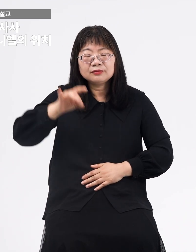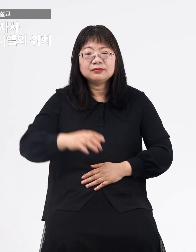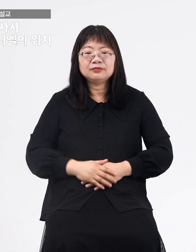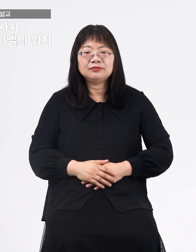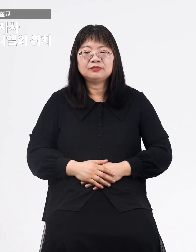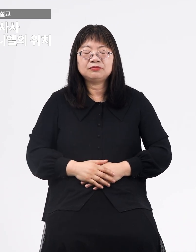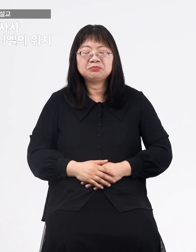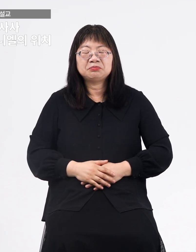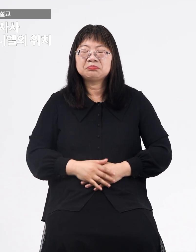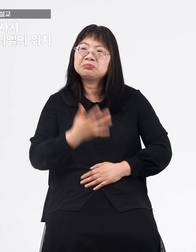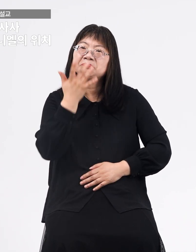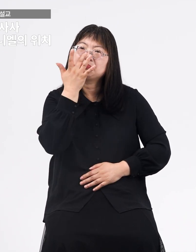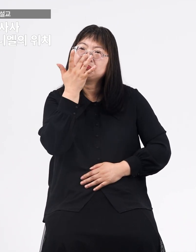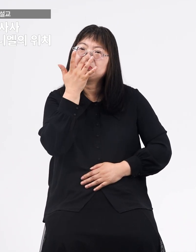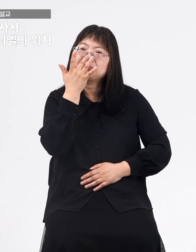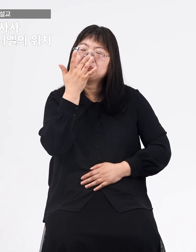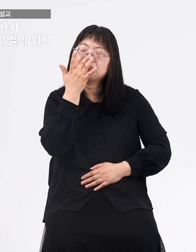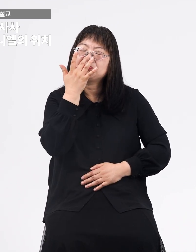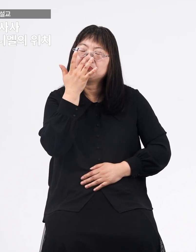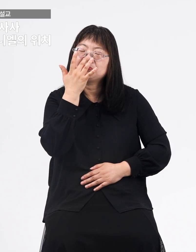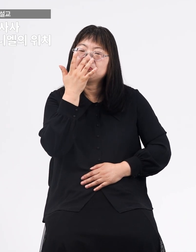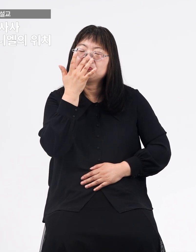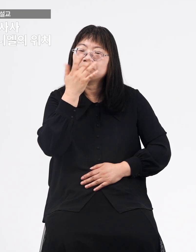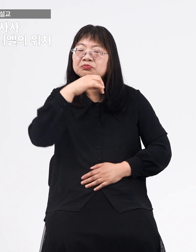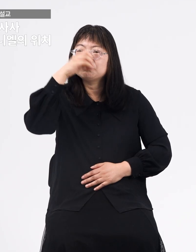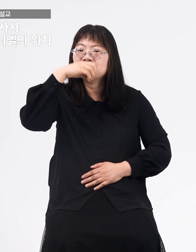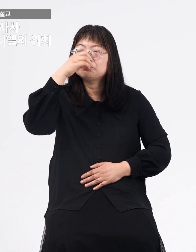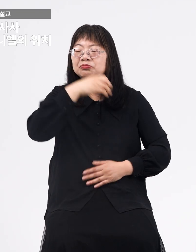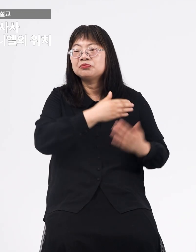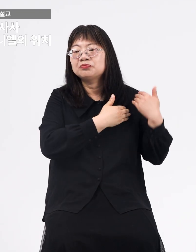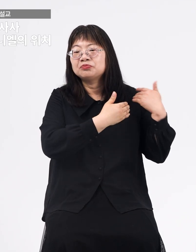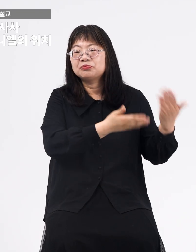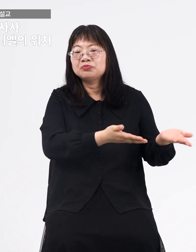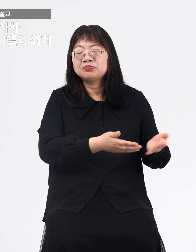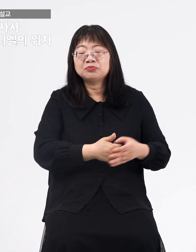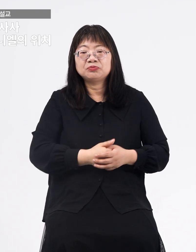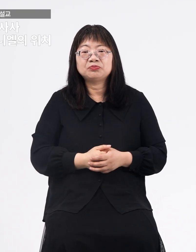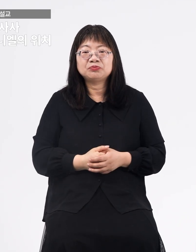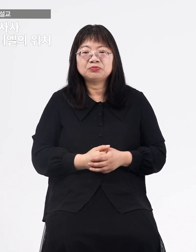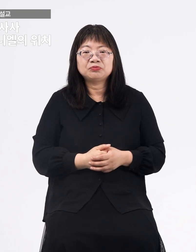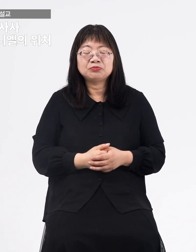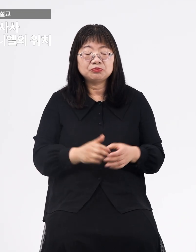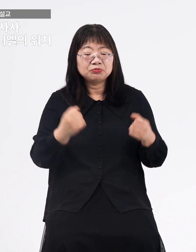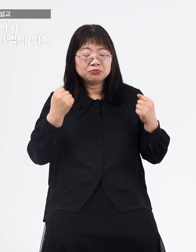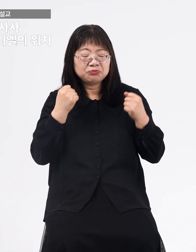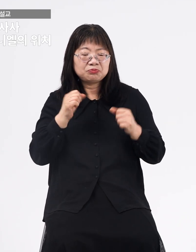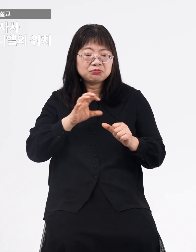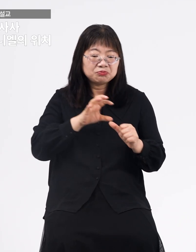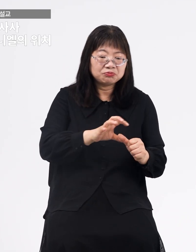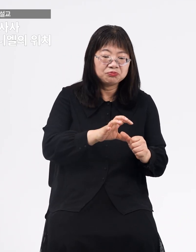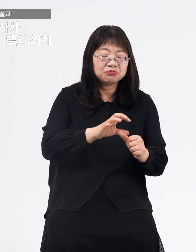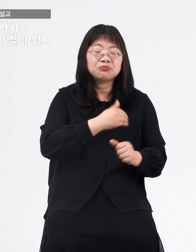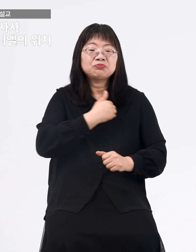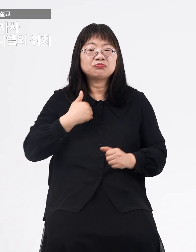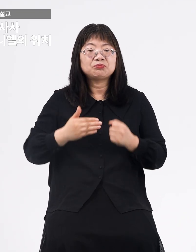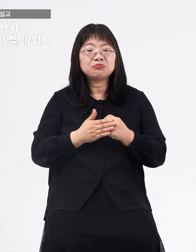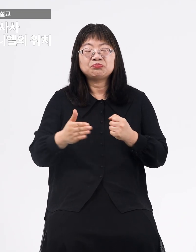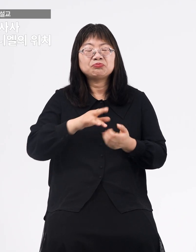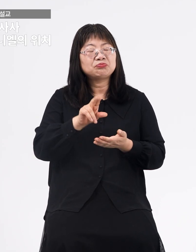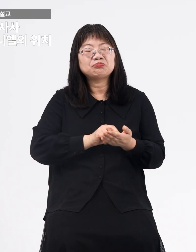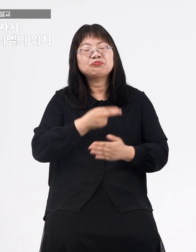아주 별거 아닌 것처럼 남겨놨어요. 이건 뭐 힘으로도 찍어 누를 수 있는 거니까 큰 문제 안